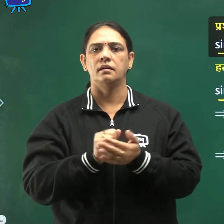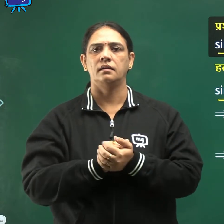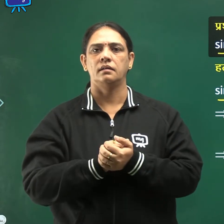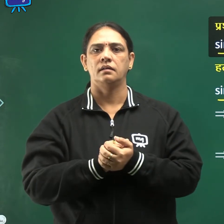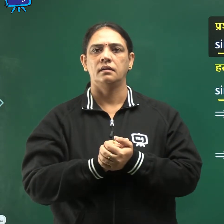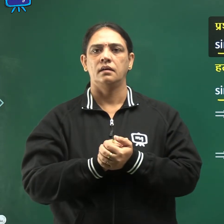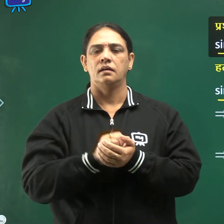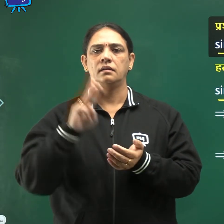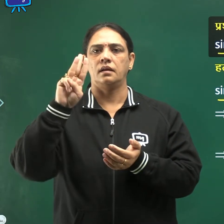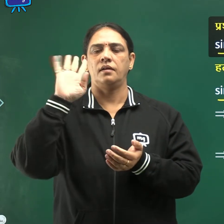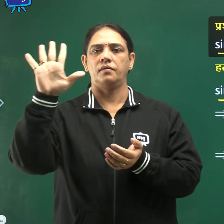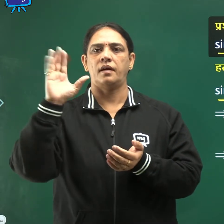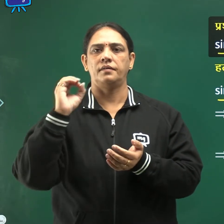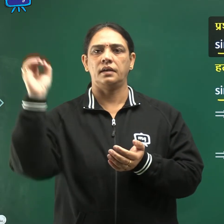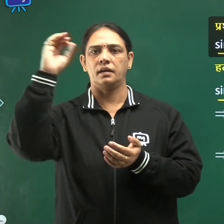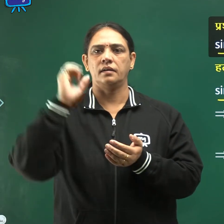35 डिग्री